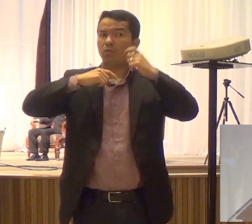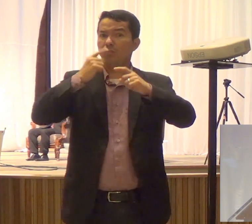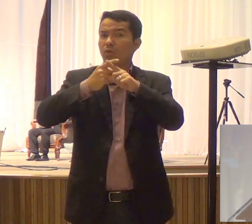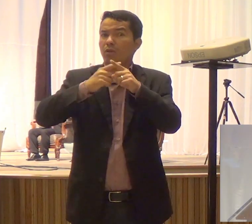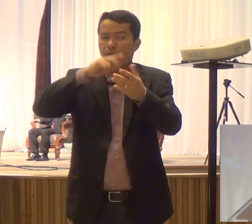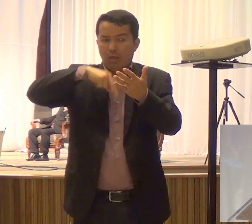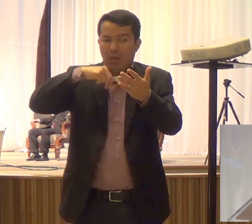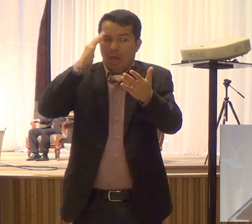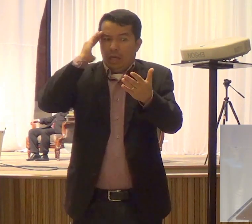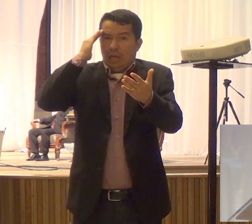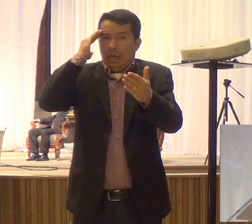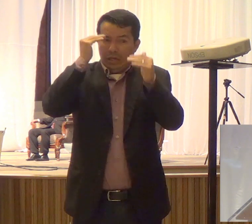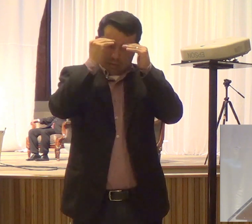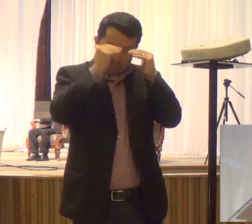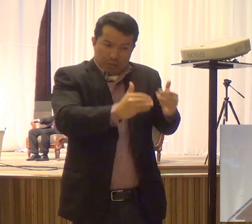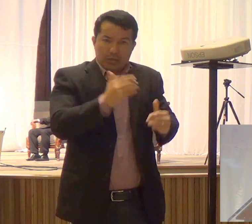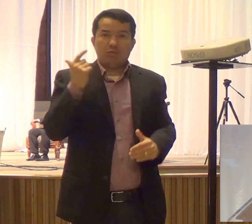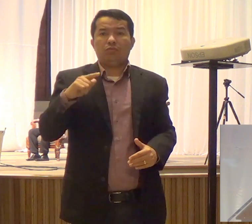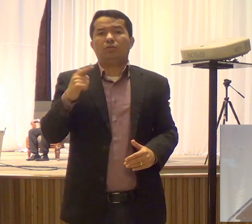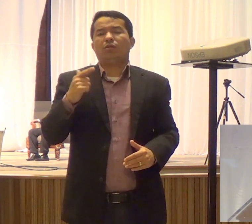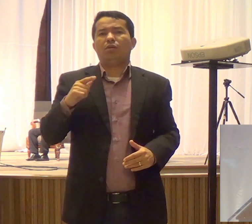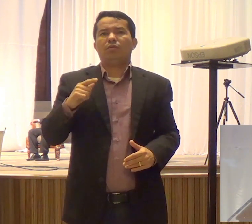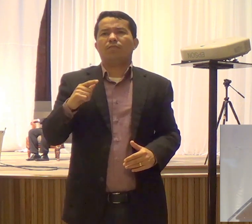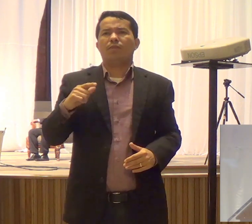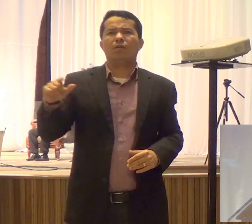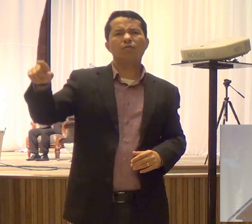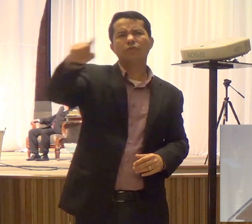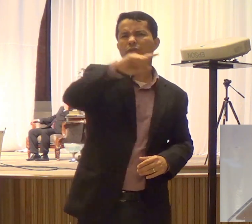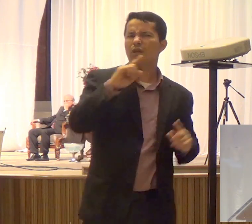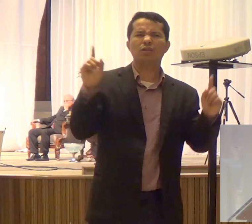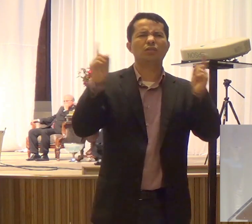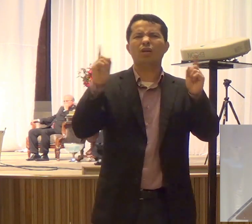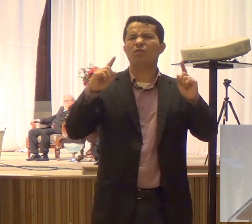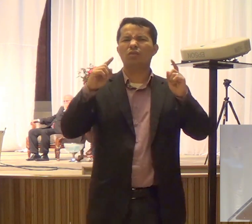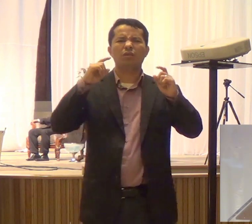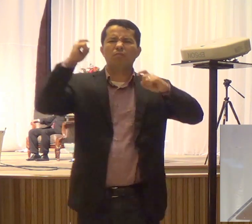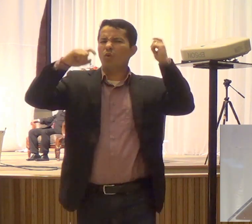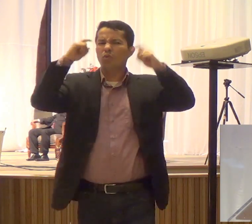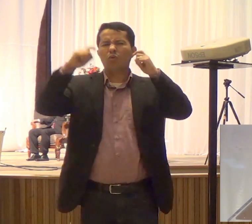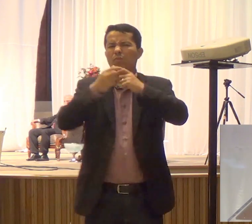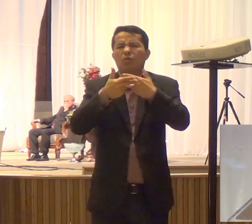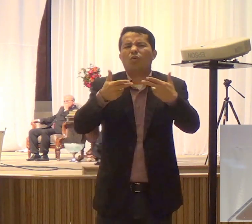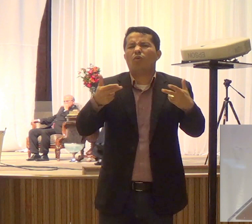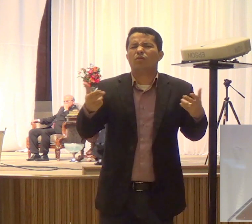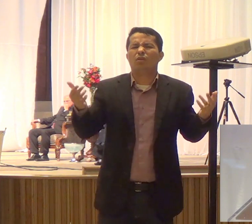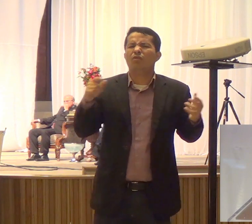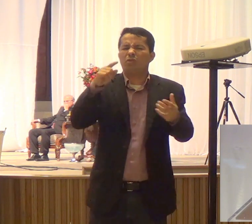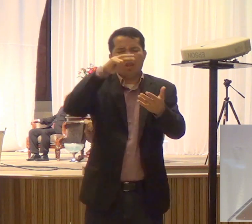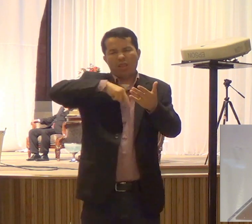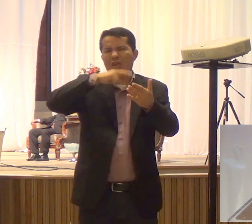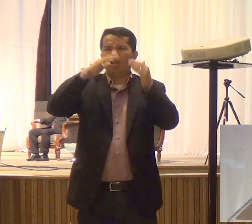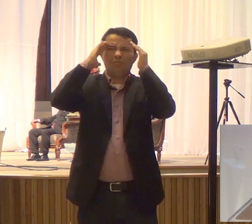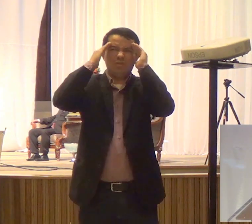entendo e não estou obedecendo. Não se preocupe nessa noite, e a partir dessa noite, em nome de Jesus, eu quero